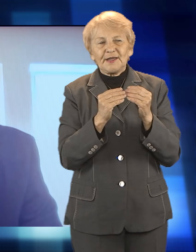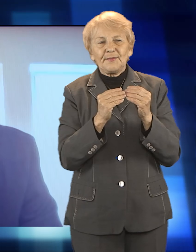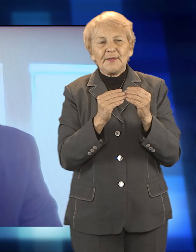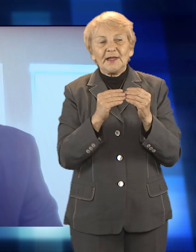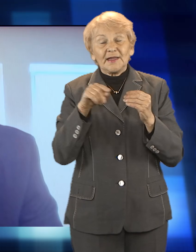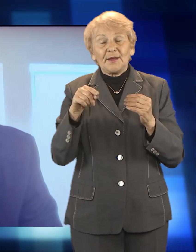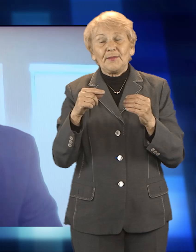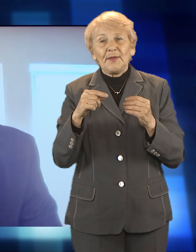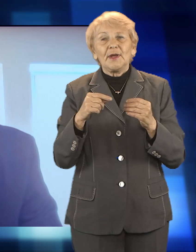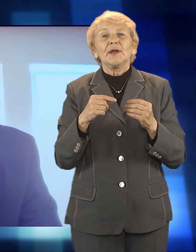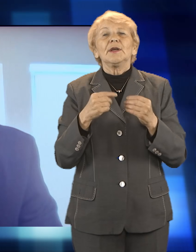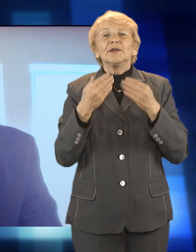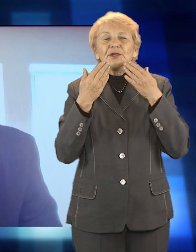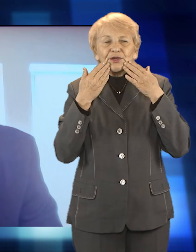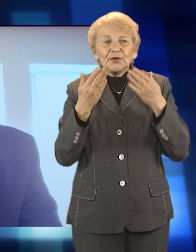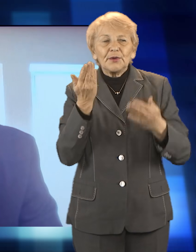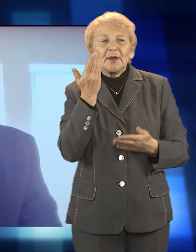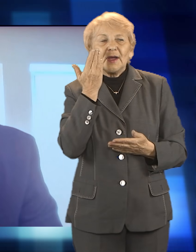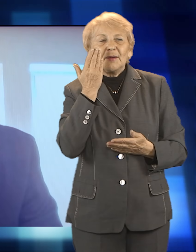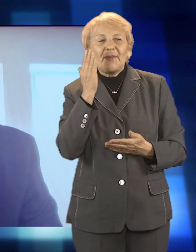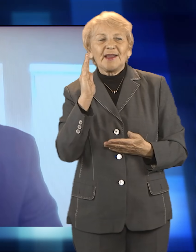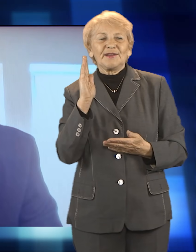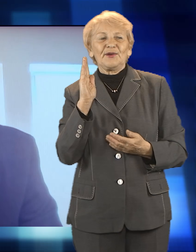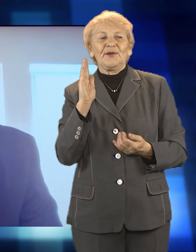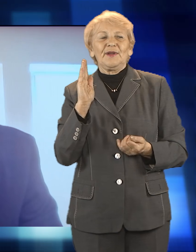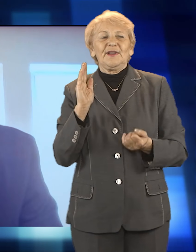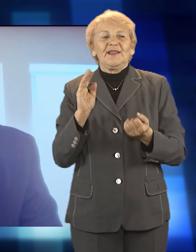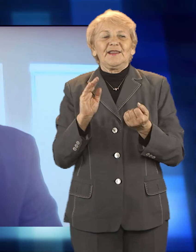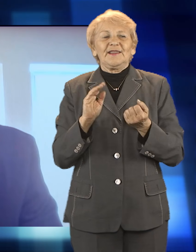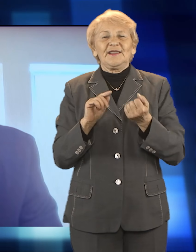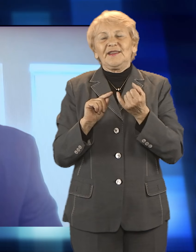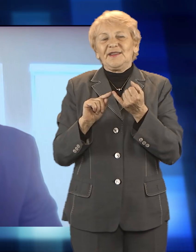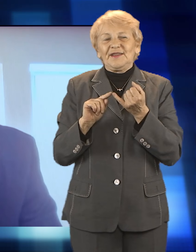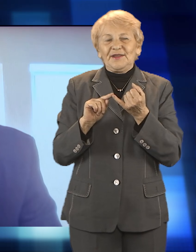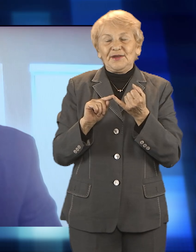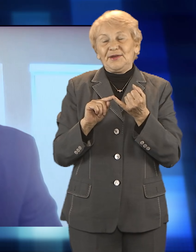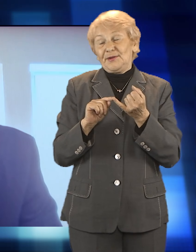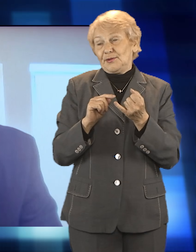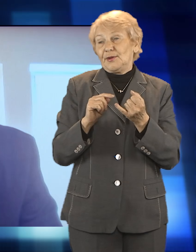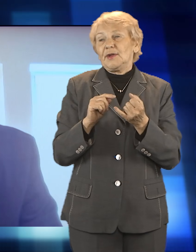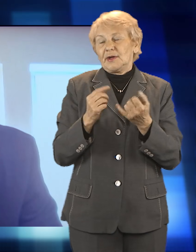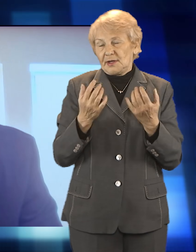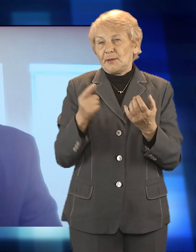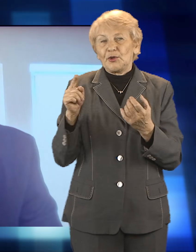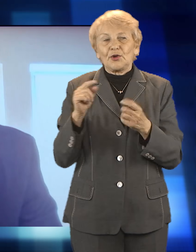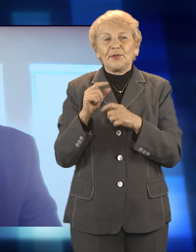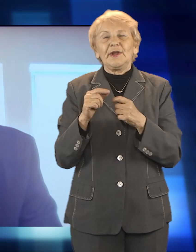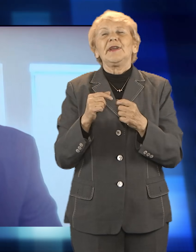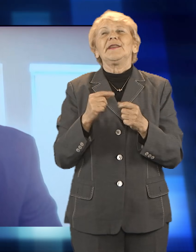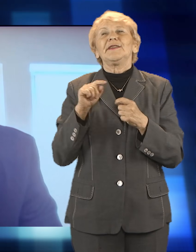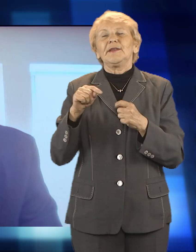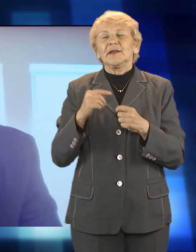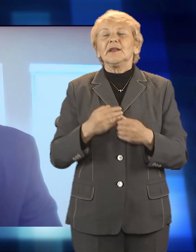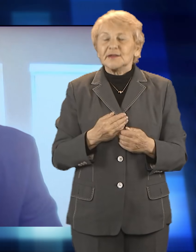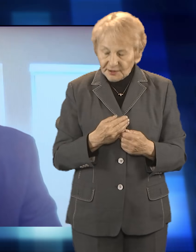więc stworzyliśmy pomocą udało się doprowadzić do bardzo sprawny sposób nasi pracownicy kolejną rzeczą za